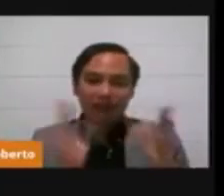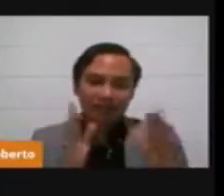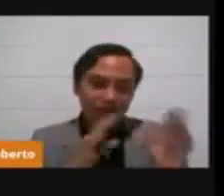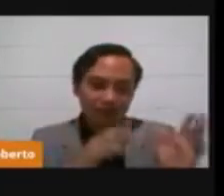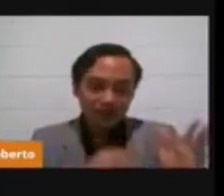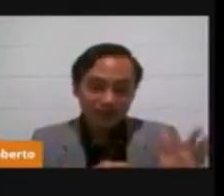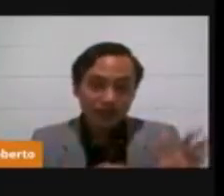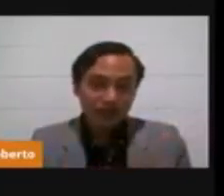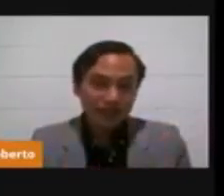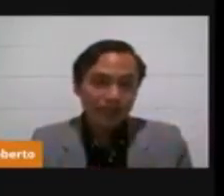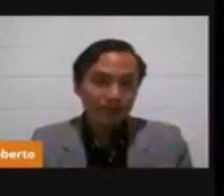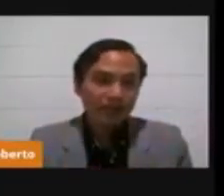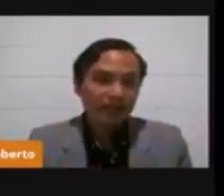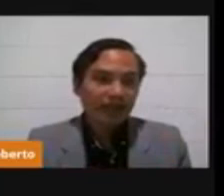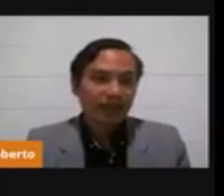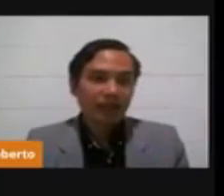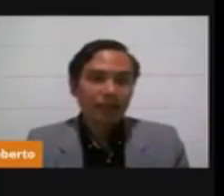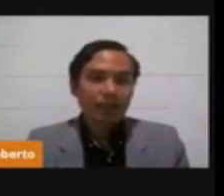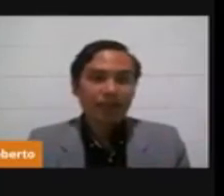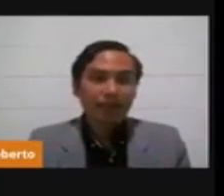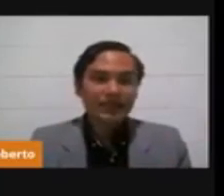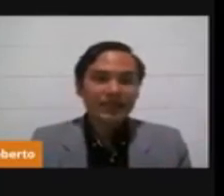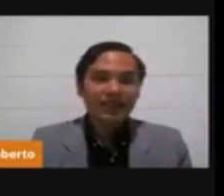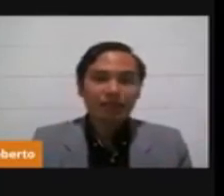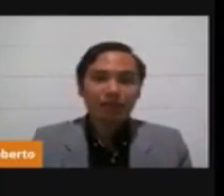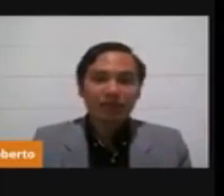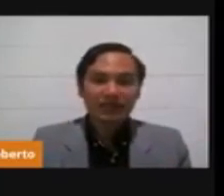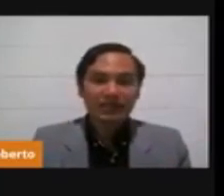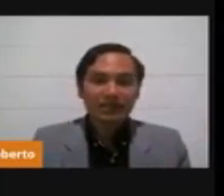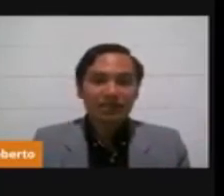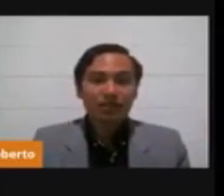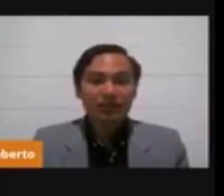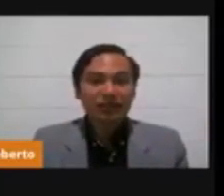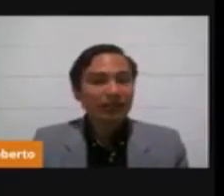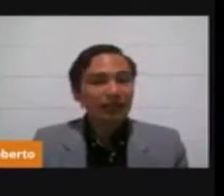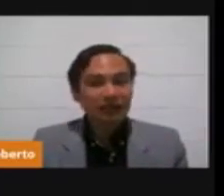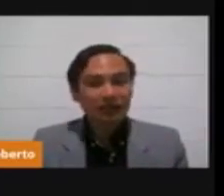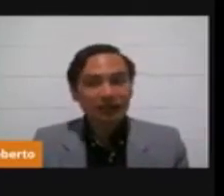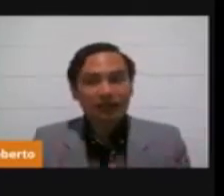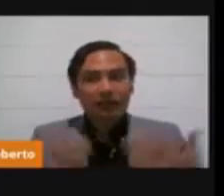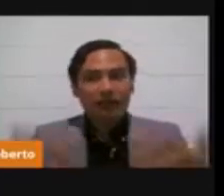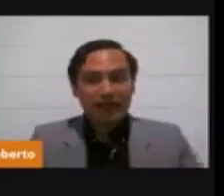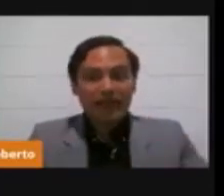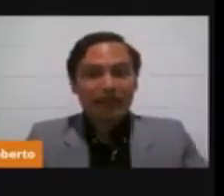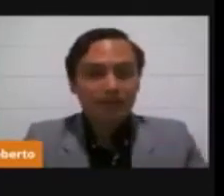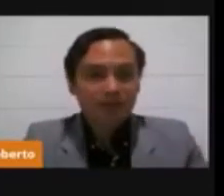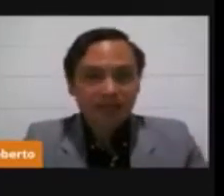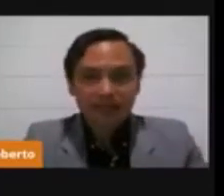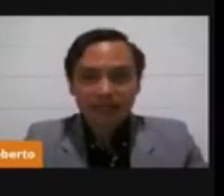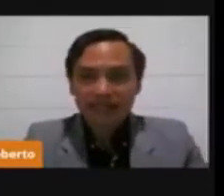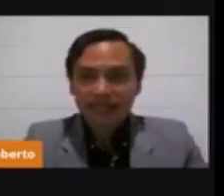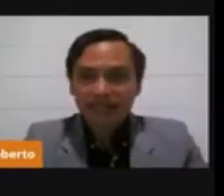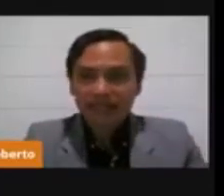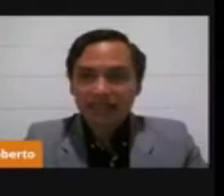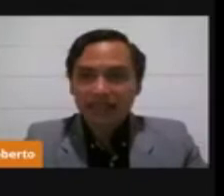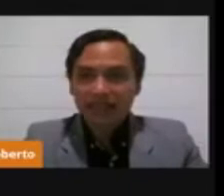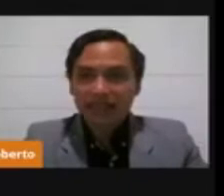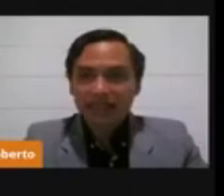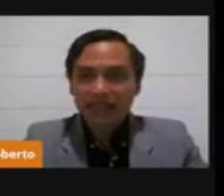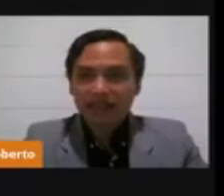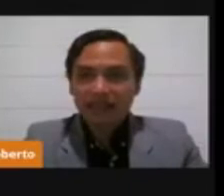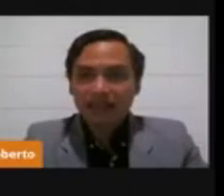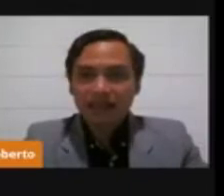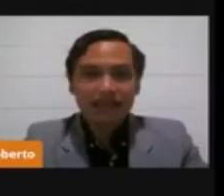en igualdad de condiciones, pero que sea una participación verdaderamente plena. Es decir,